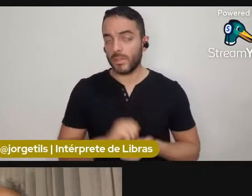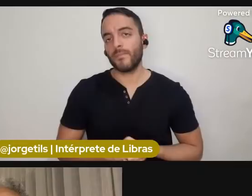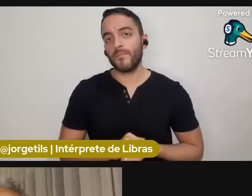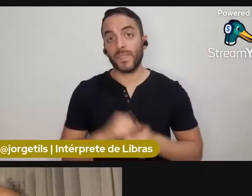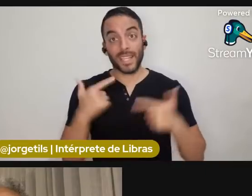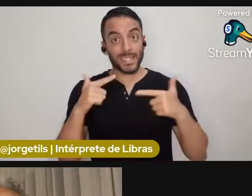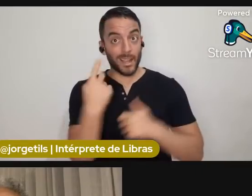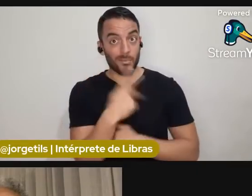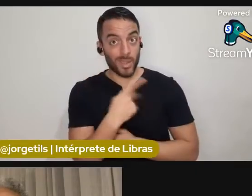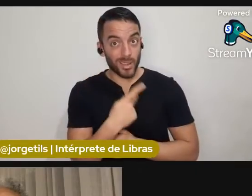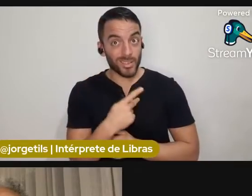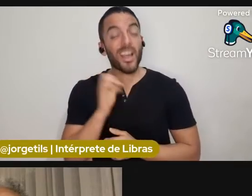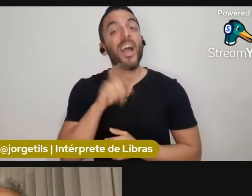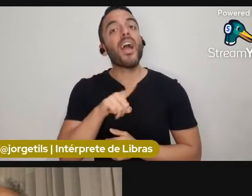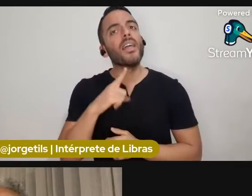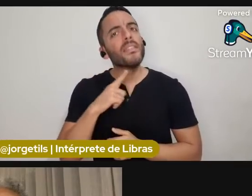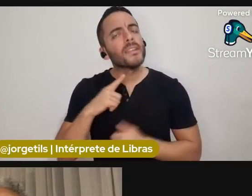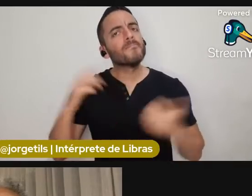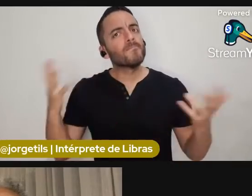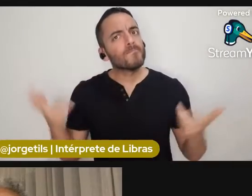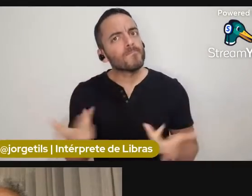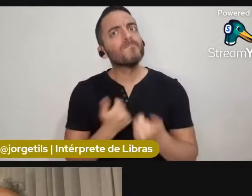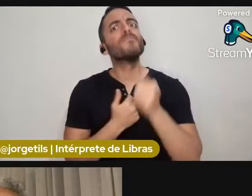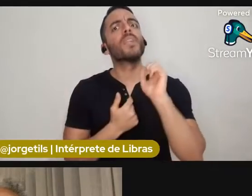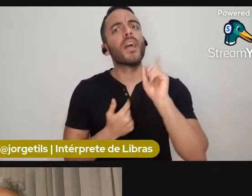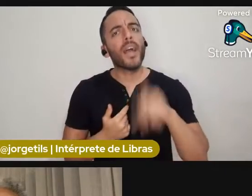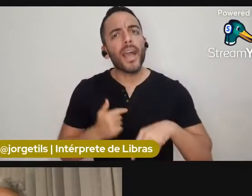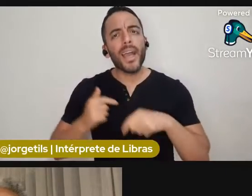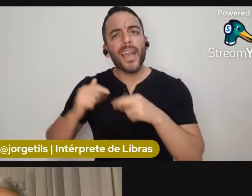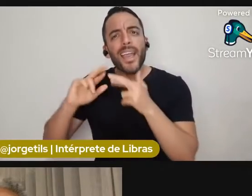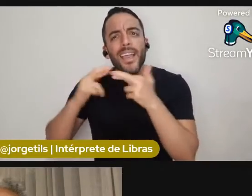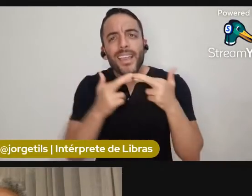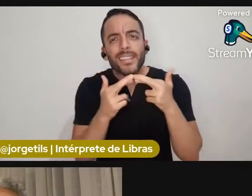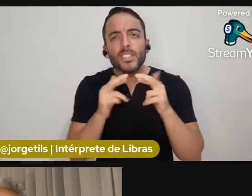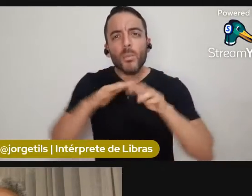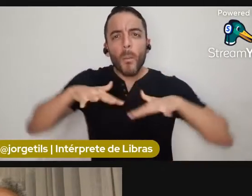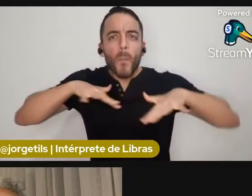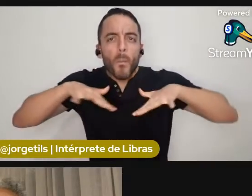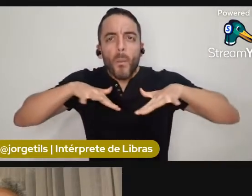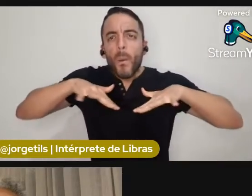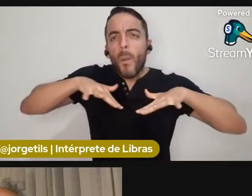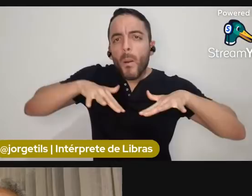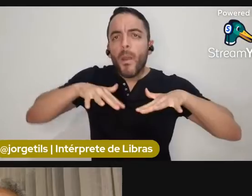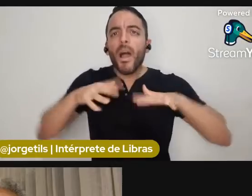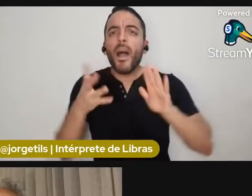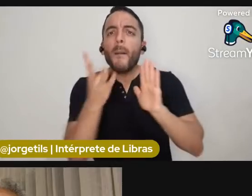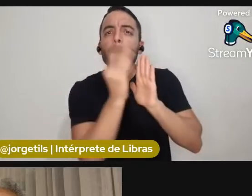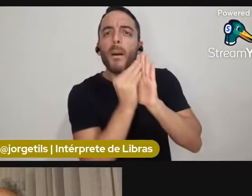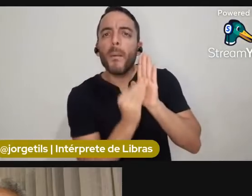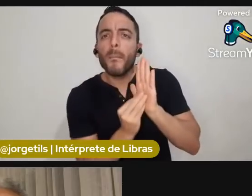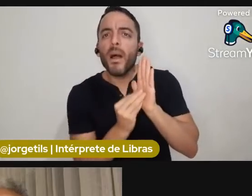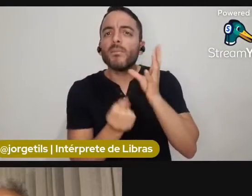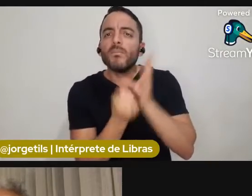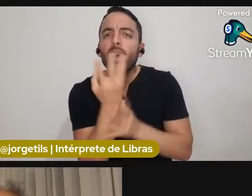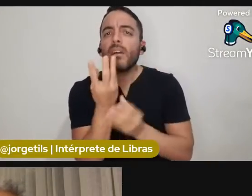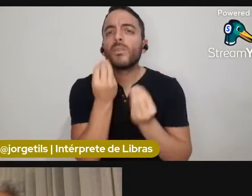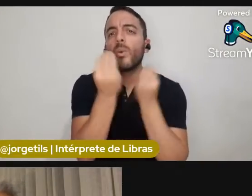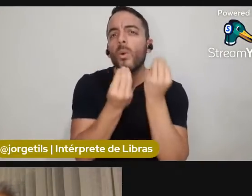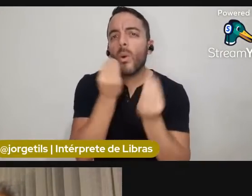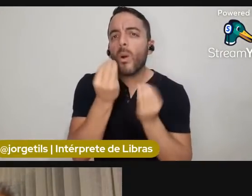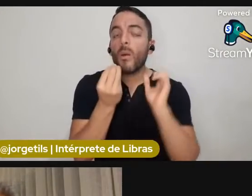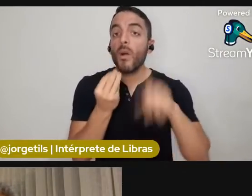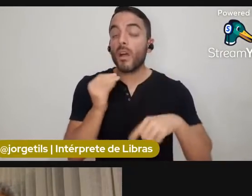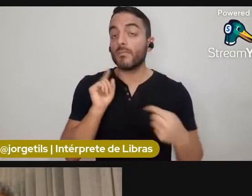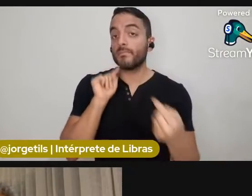de variedades de ritmos e também de questões nas suas composições, né? Tanto pertinentes à realidade e à modernidade, elas